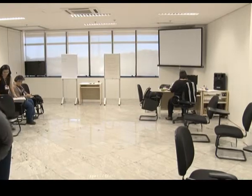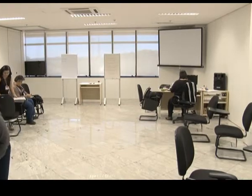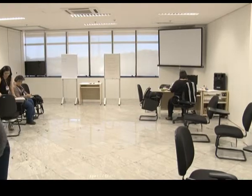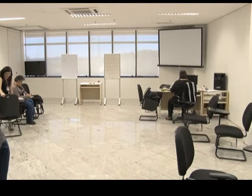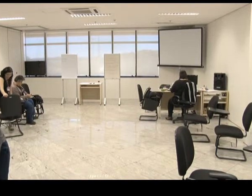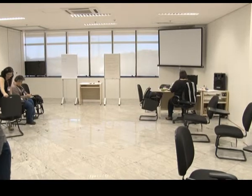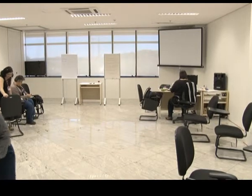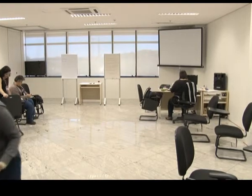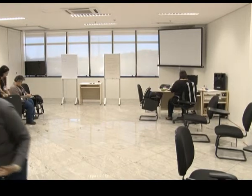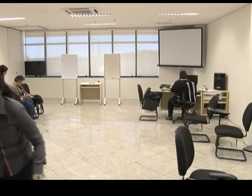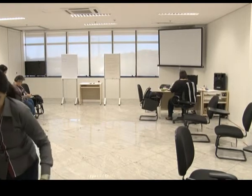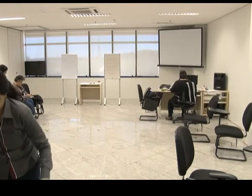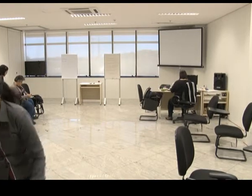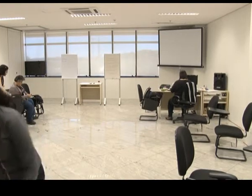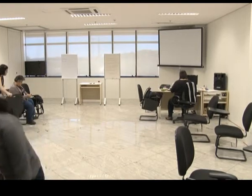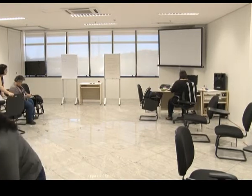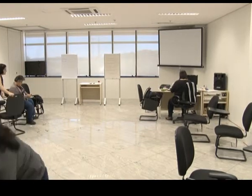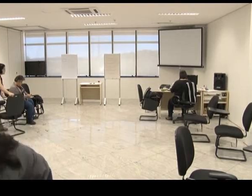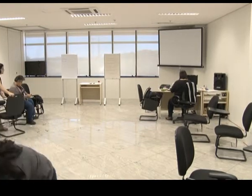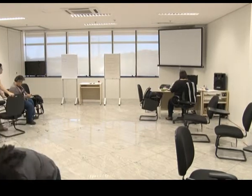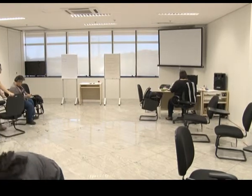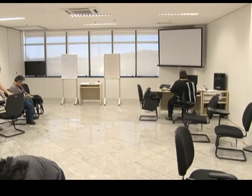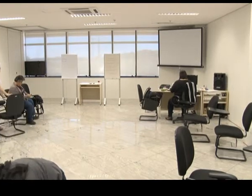Você que vai dizer. Oi?